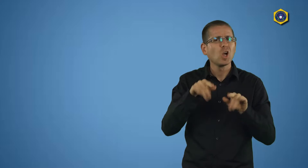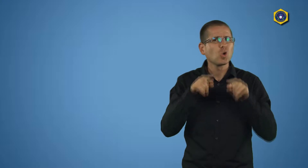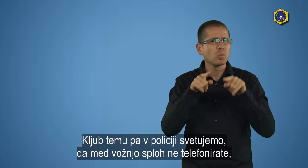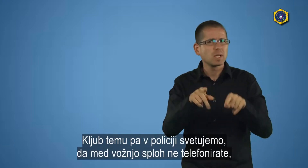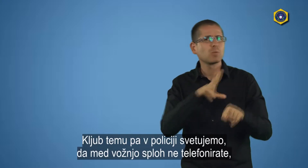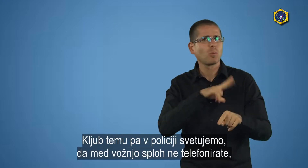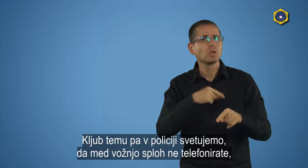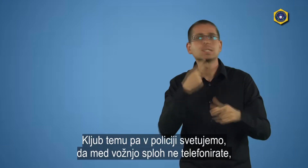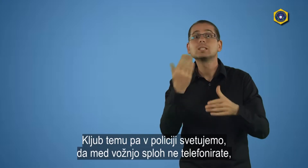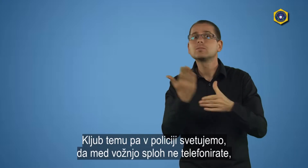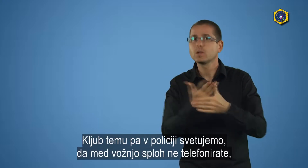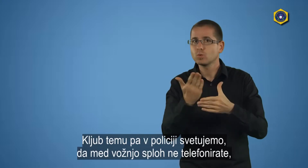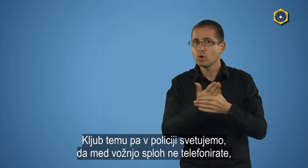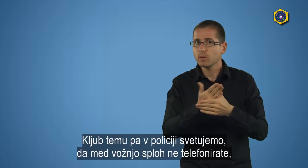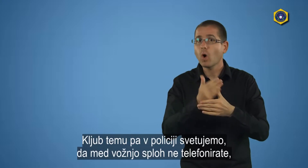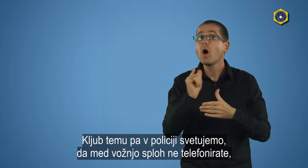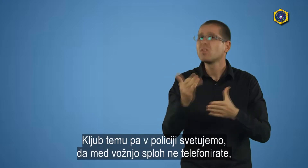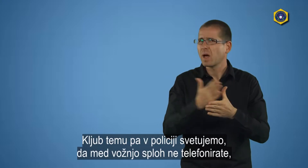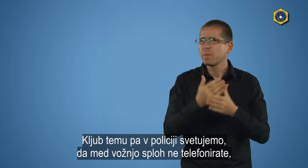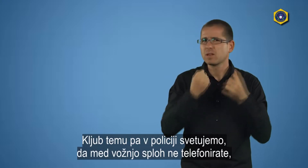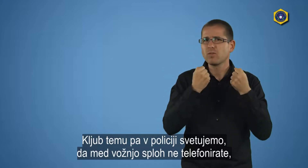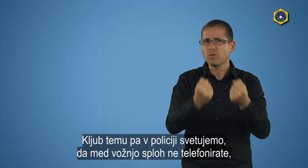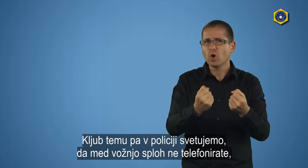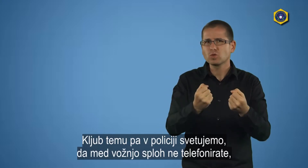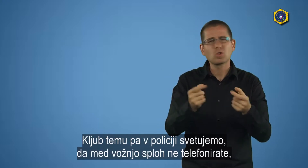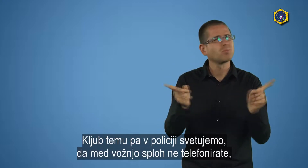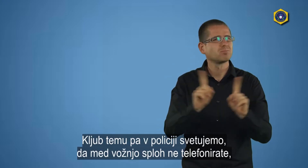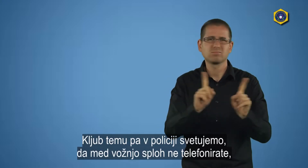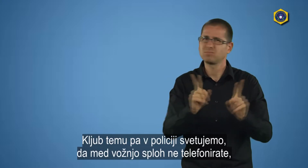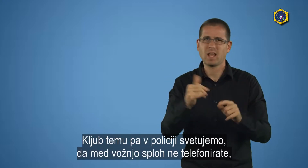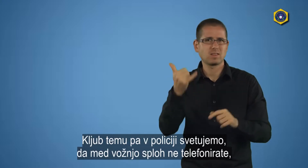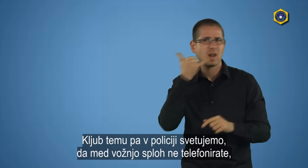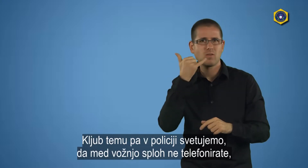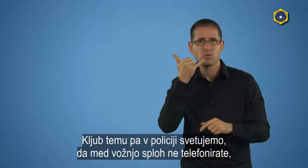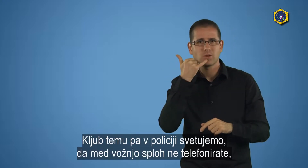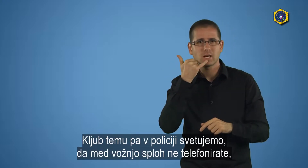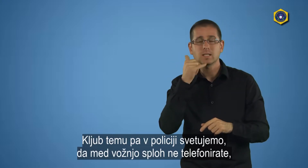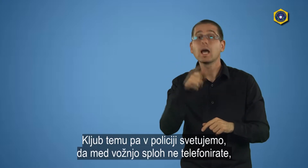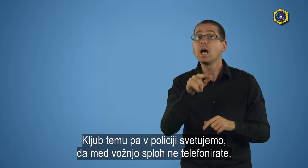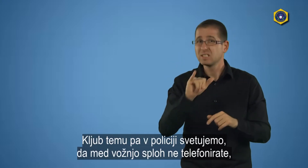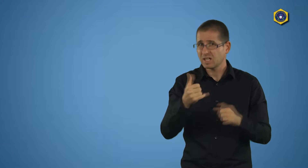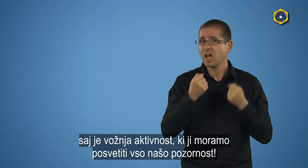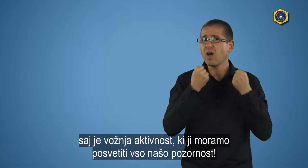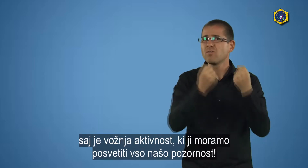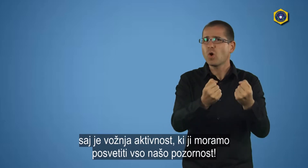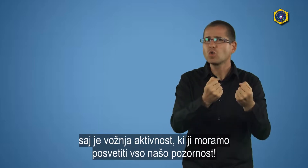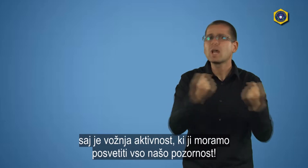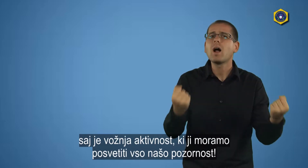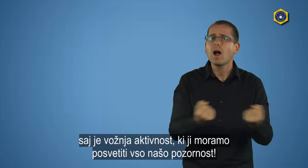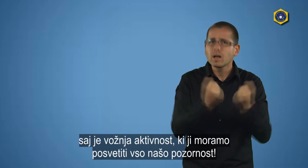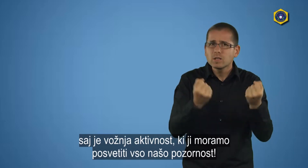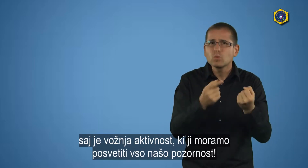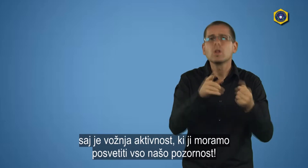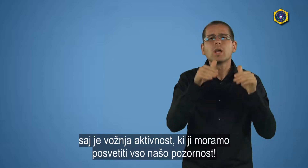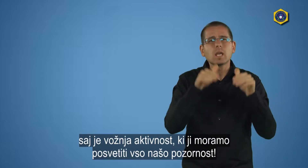Kljub temu pa v policiji svetujemo, da med vožnjo sploh ne telefonirate, saj je vožnja aktivnost, ki ji